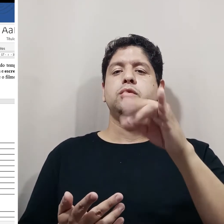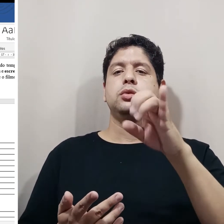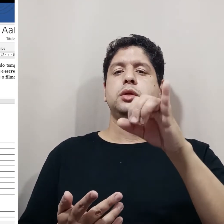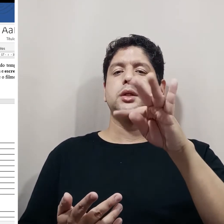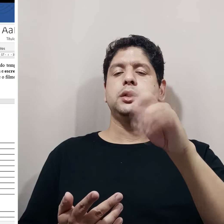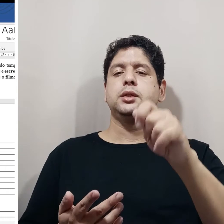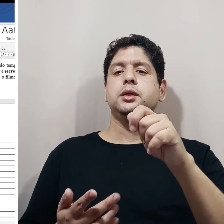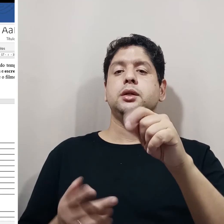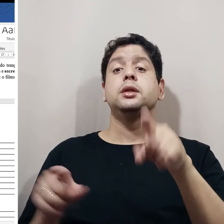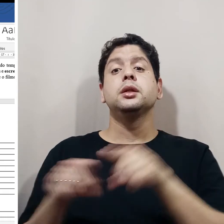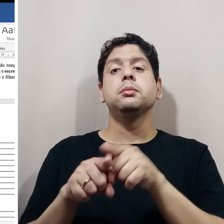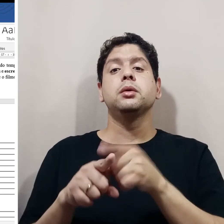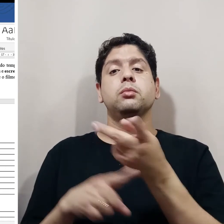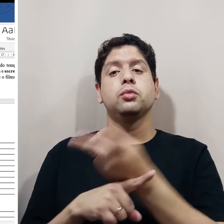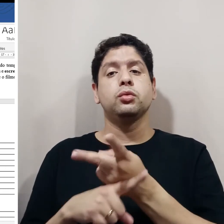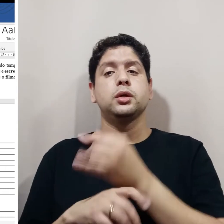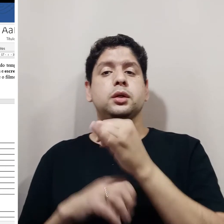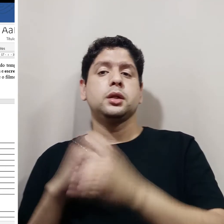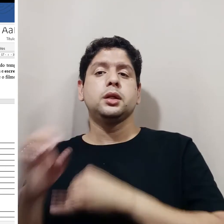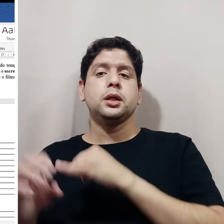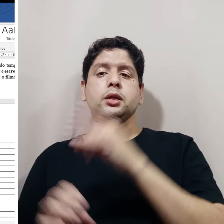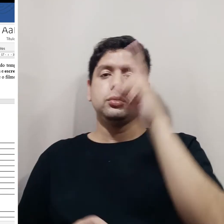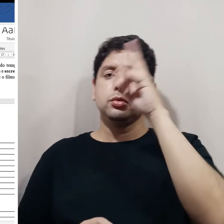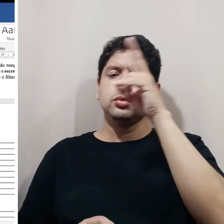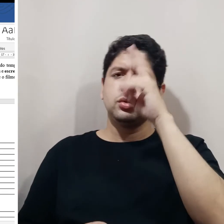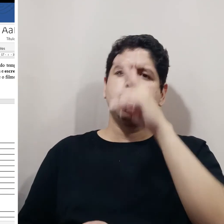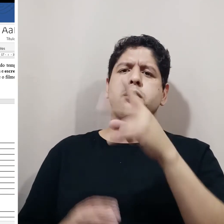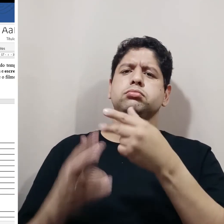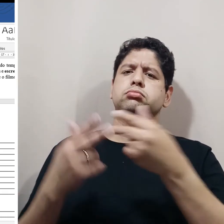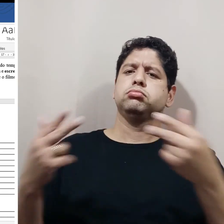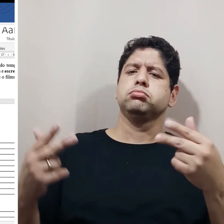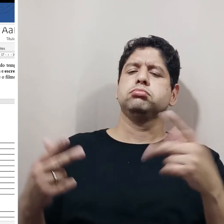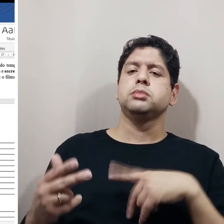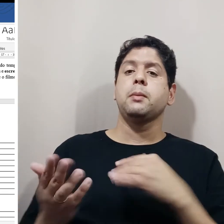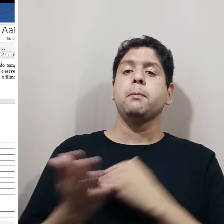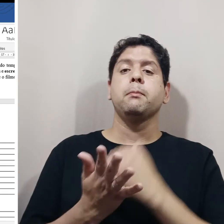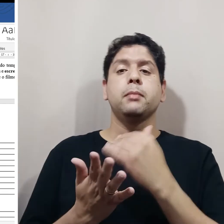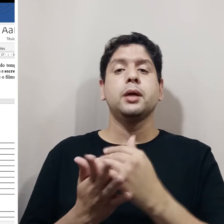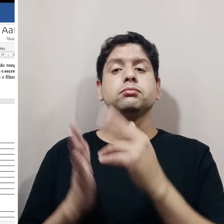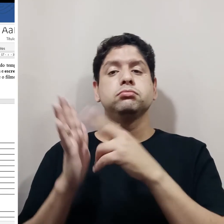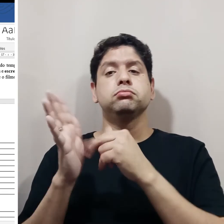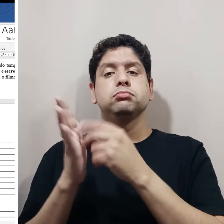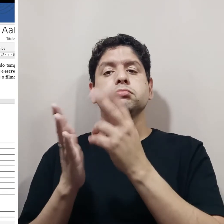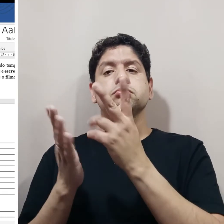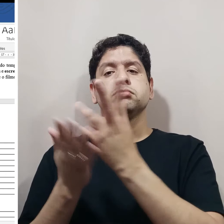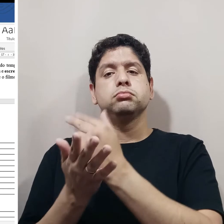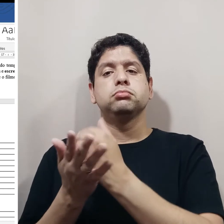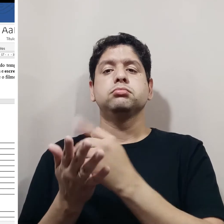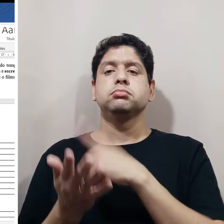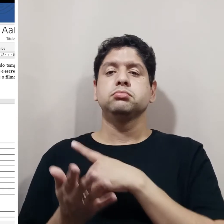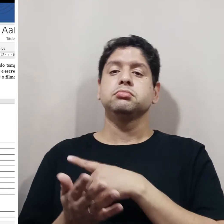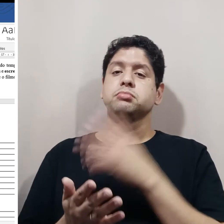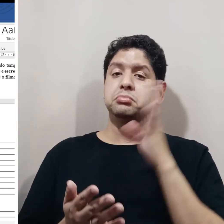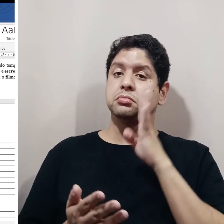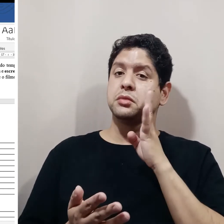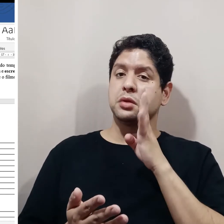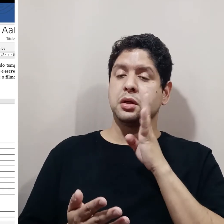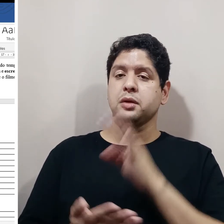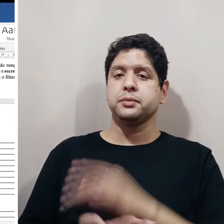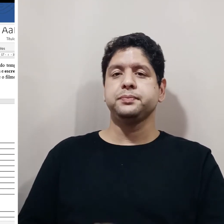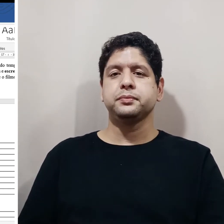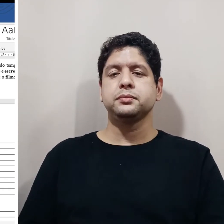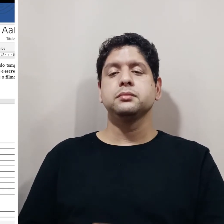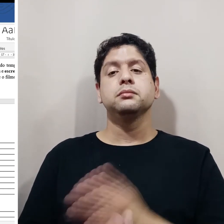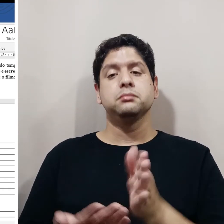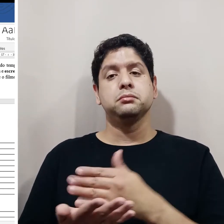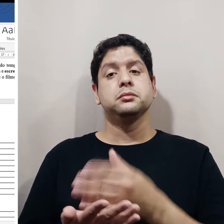da Mônica, né? A gente tem versões da Turma da Mônica, e vocês podem inclusive achar pela própria internet,